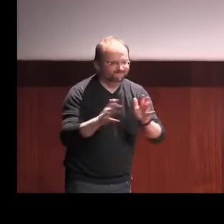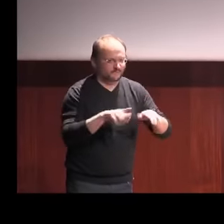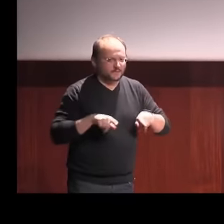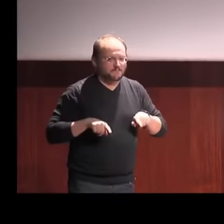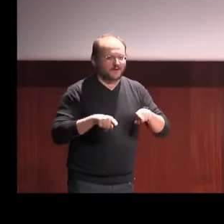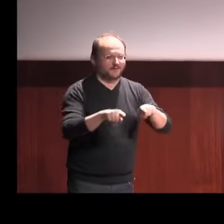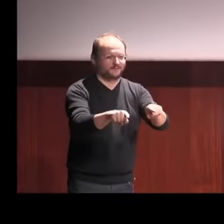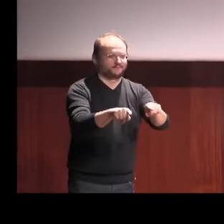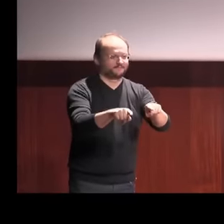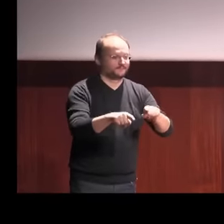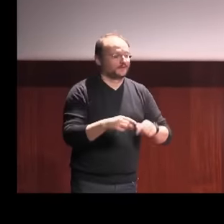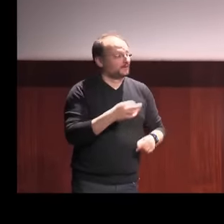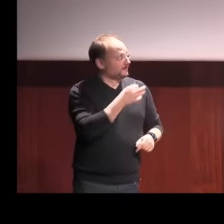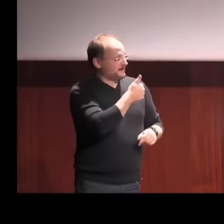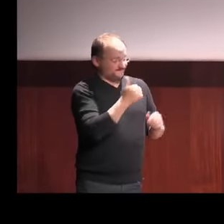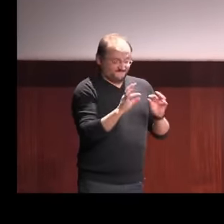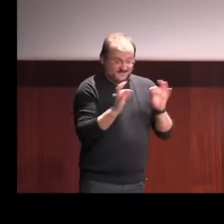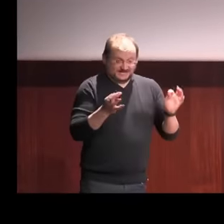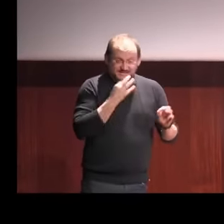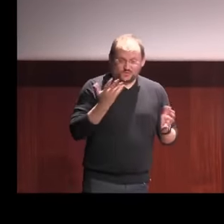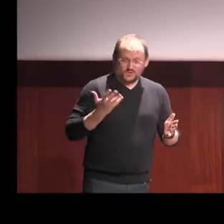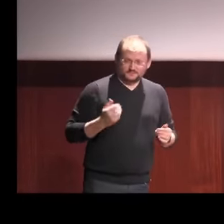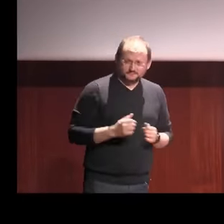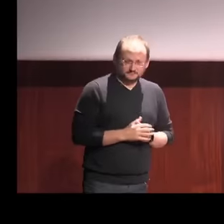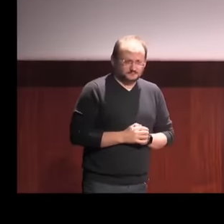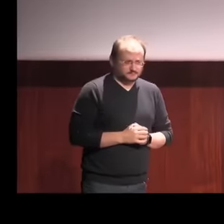leur intégration dans la société.